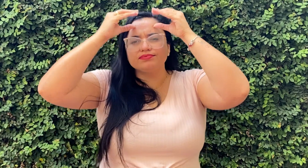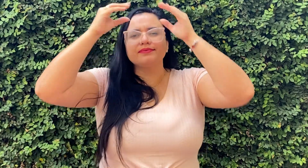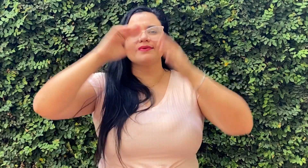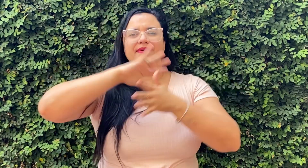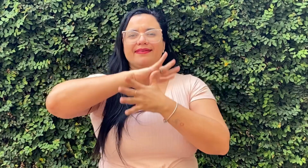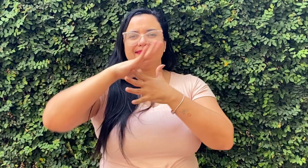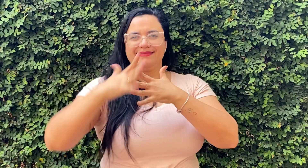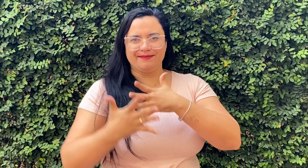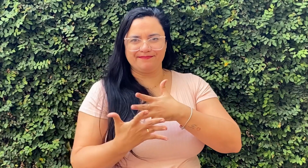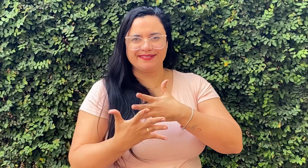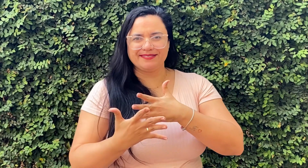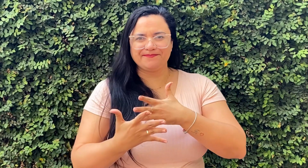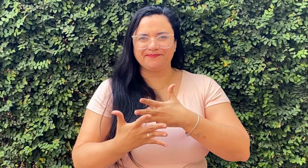a Libras.